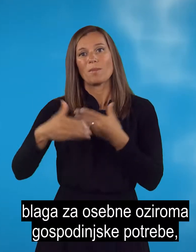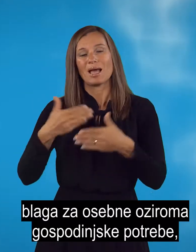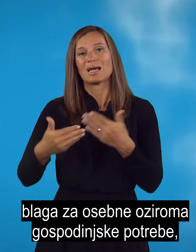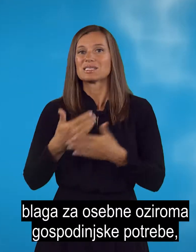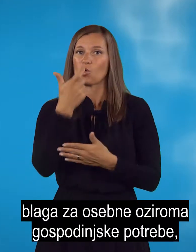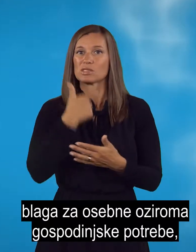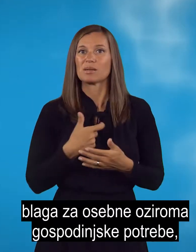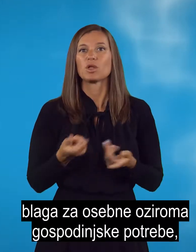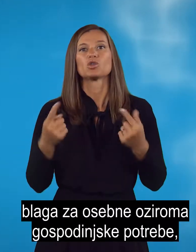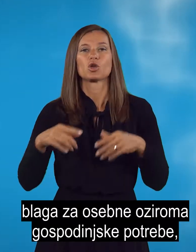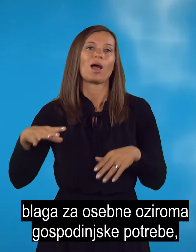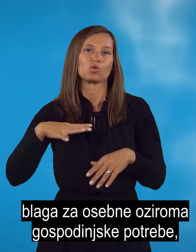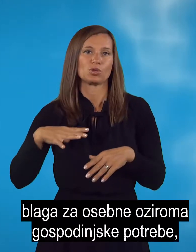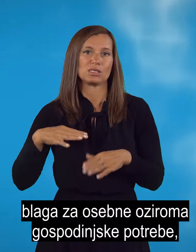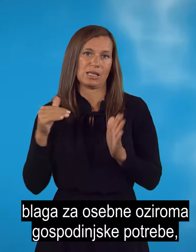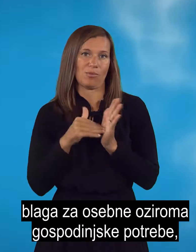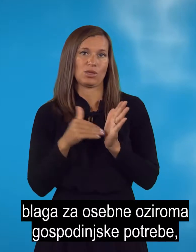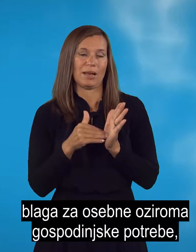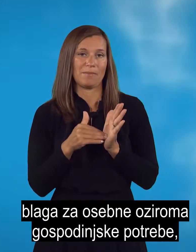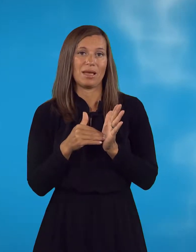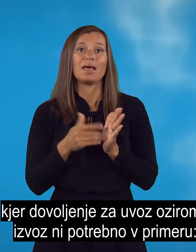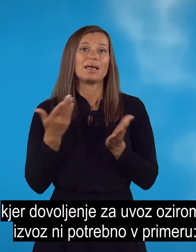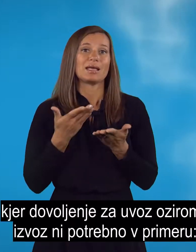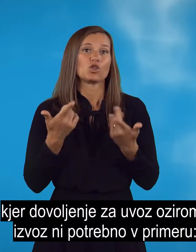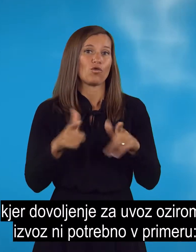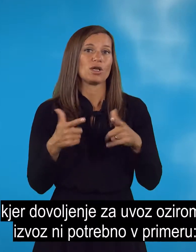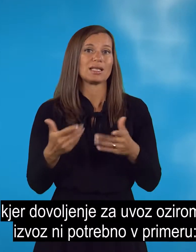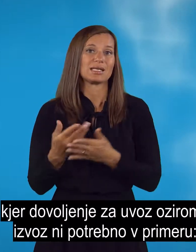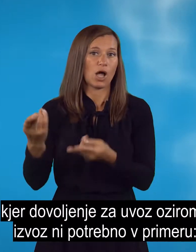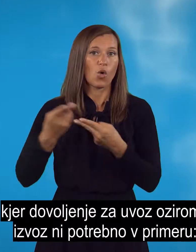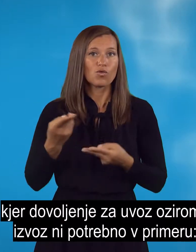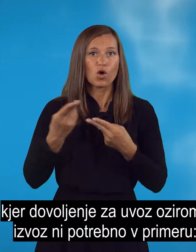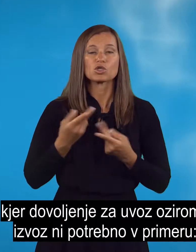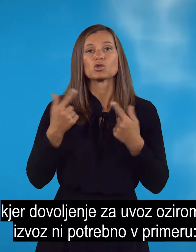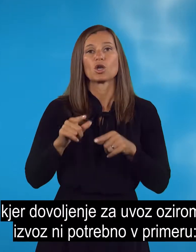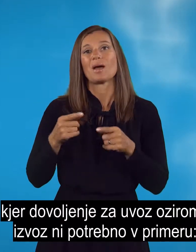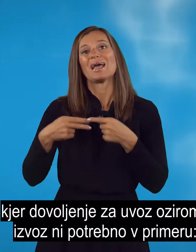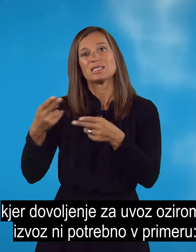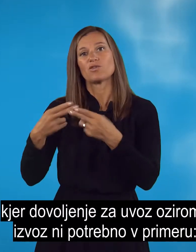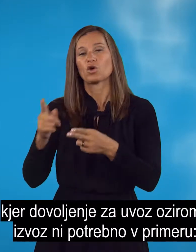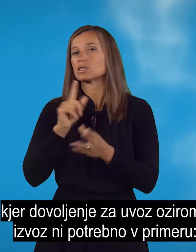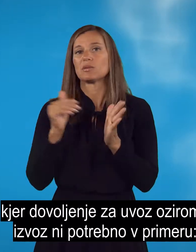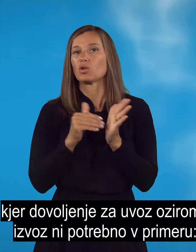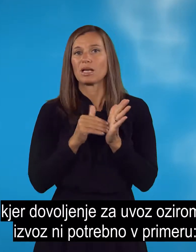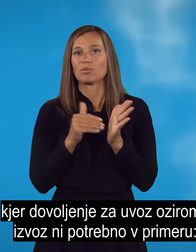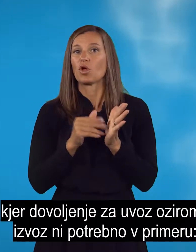osebne oziroma gospodinjske potrebe, kjer dovoljenje za uvoz oziroma izvoz ni potrebno v